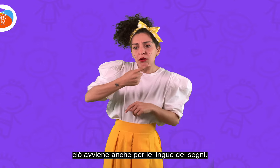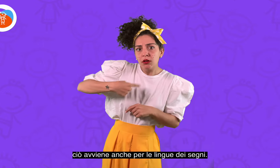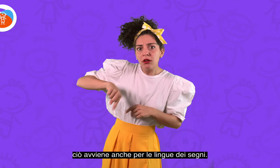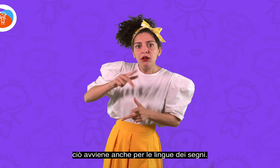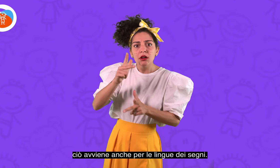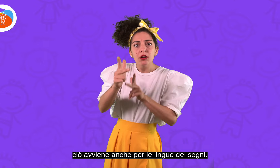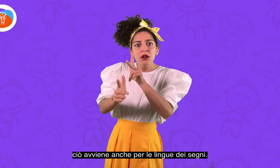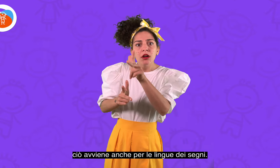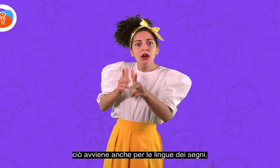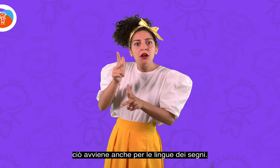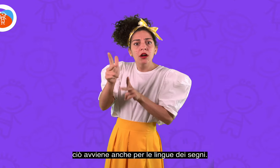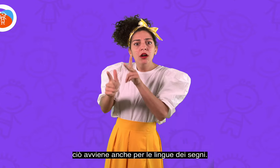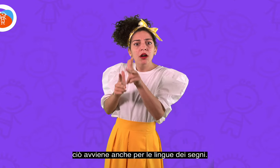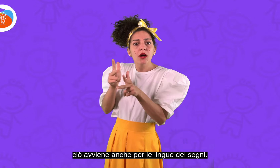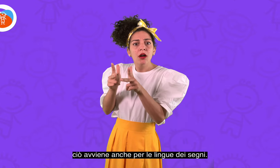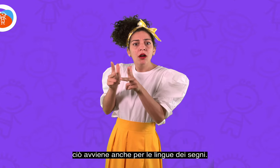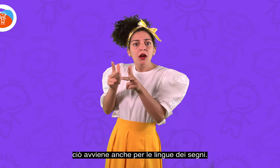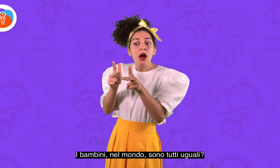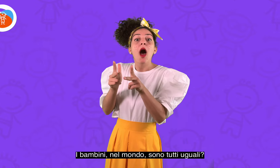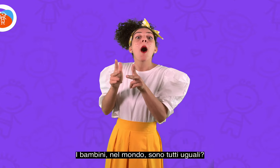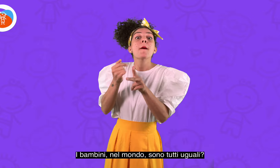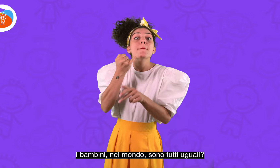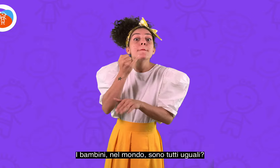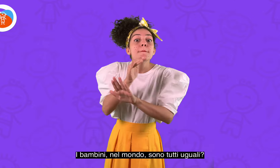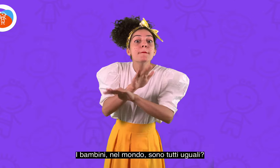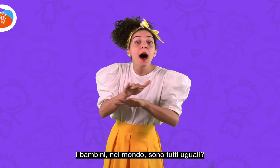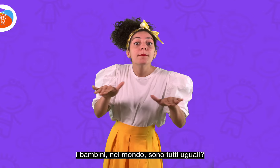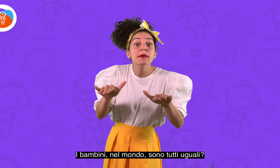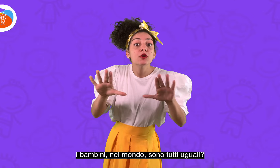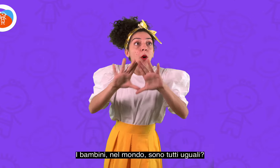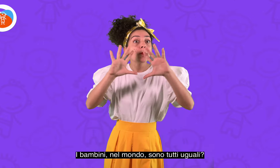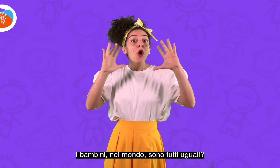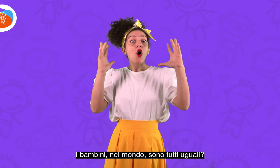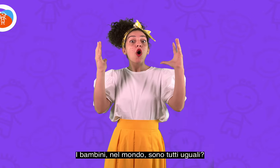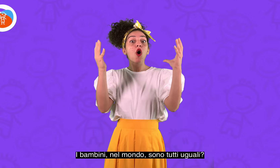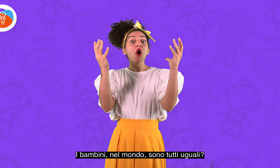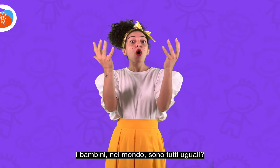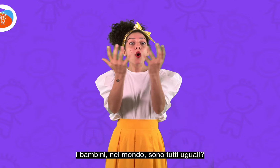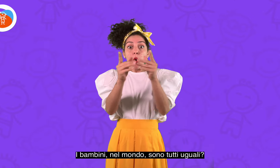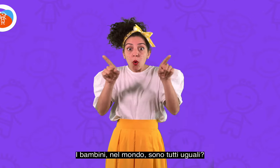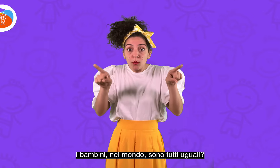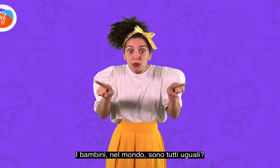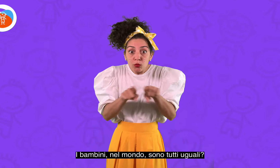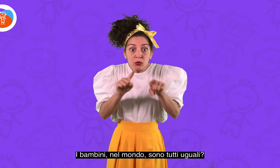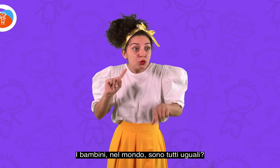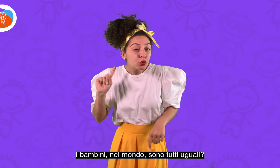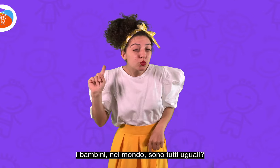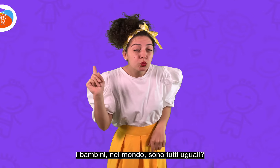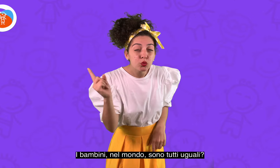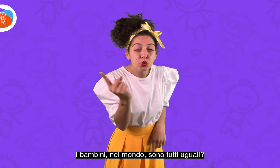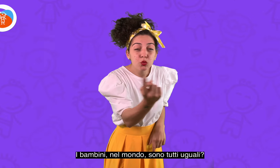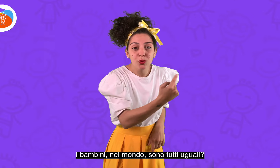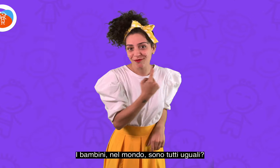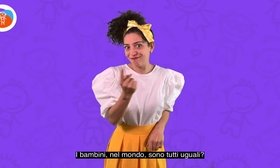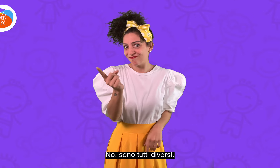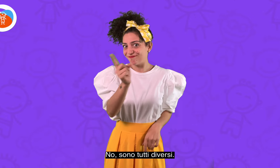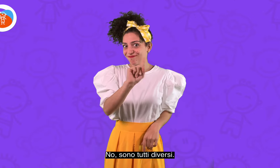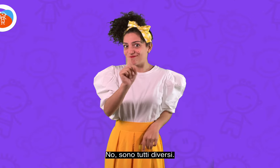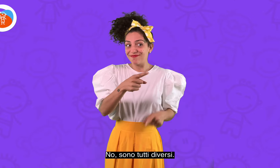avviene anche per le lingue dei segni. I bambini nel mondo sono tutti uguali? No!